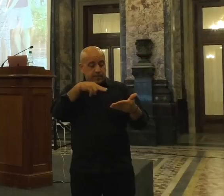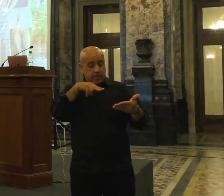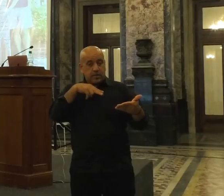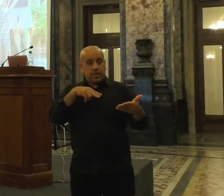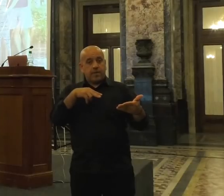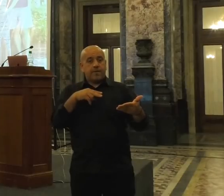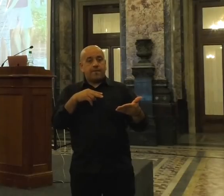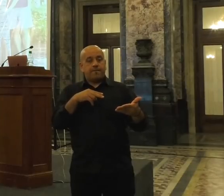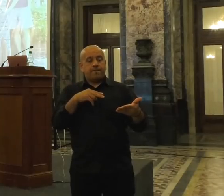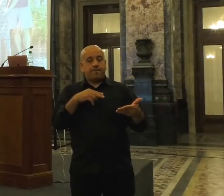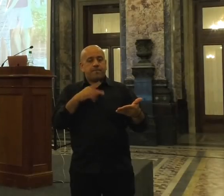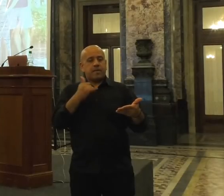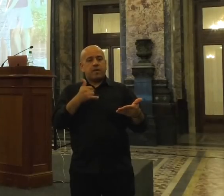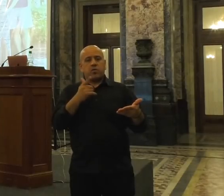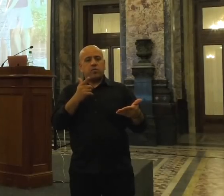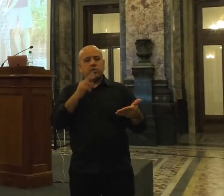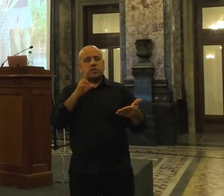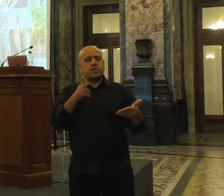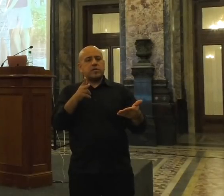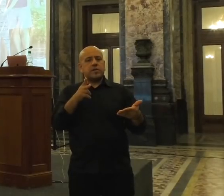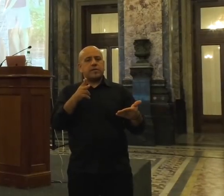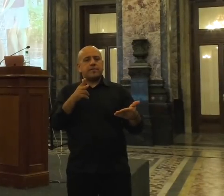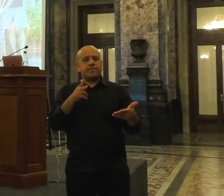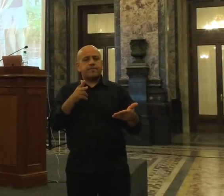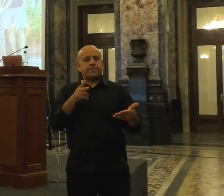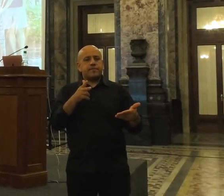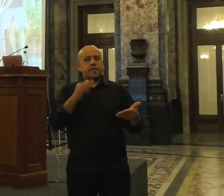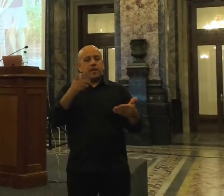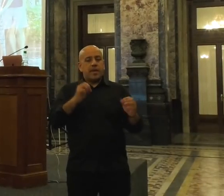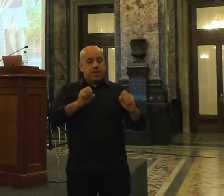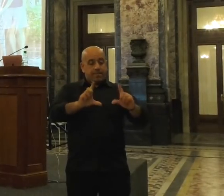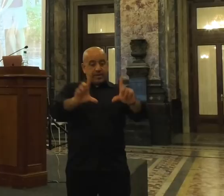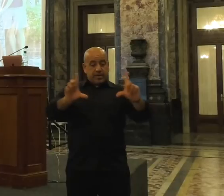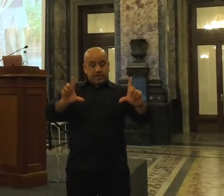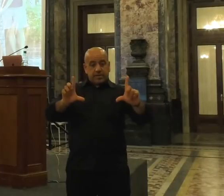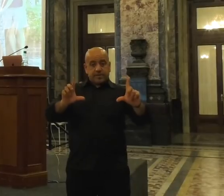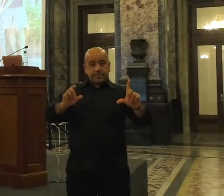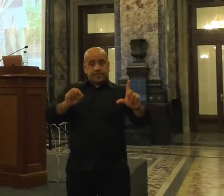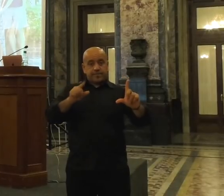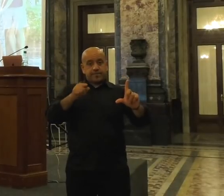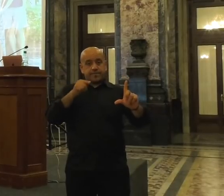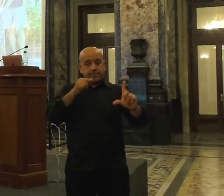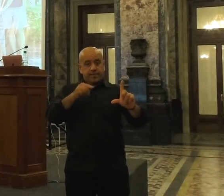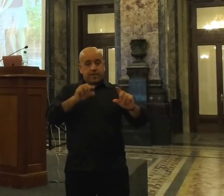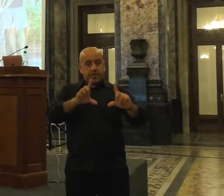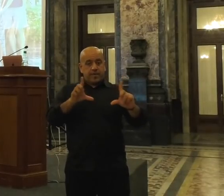tener, ¿cómo se dice? Displays, pantallas, por decir así, en donde,